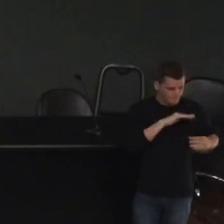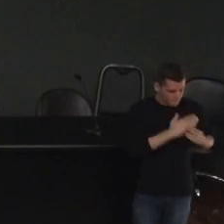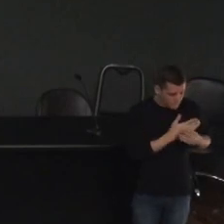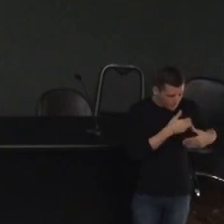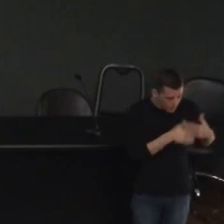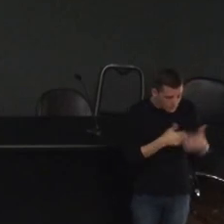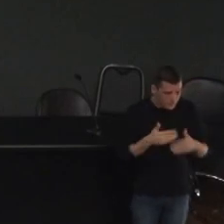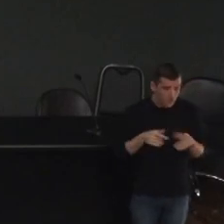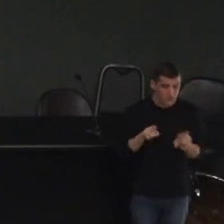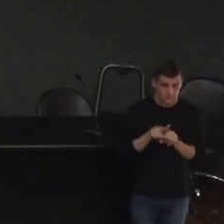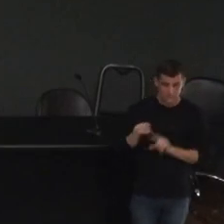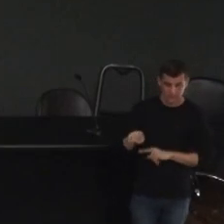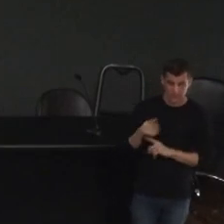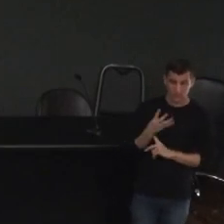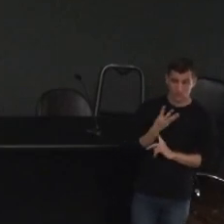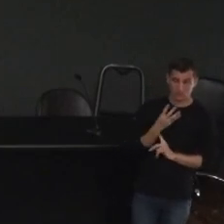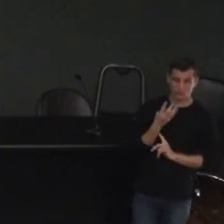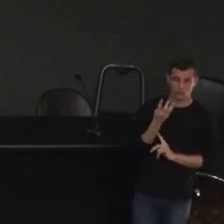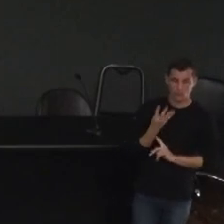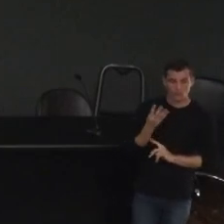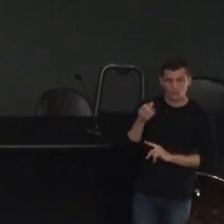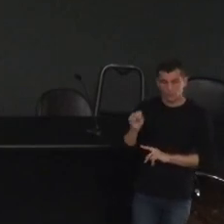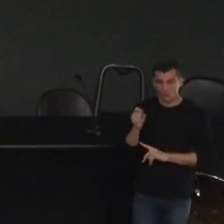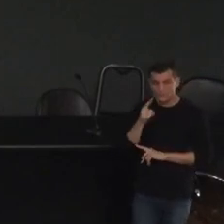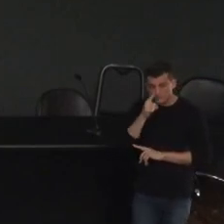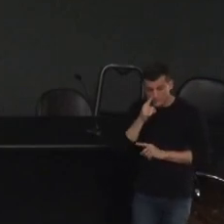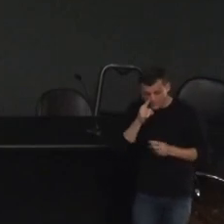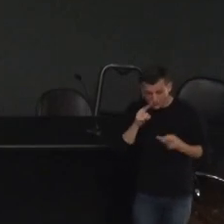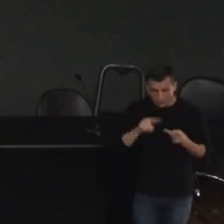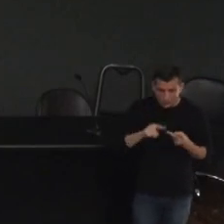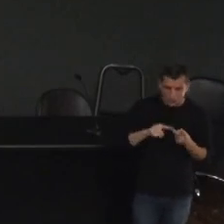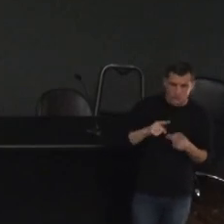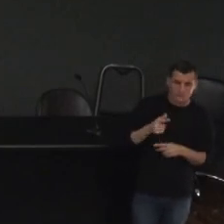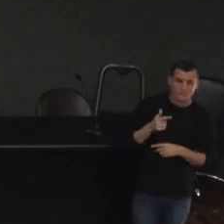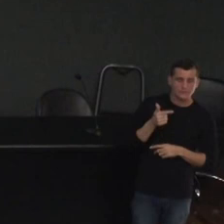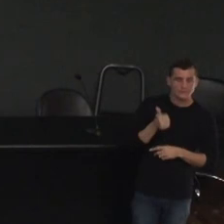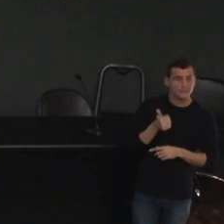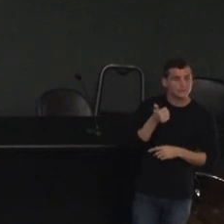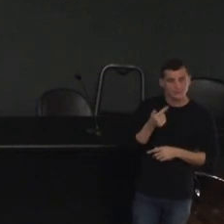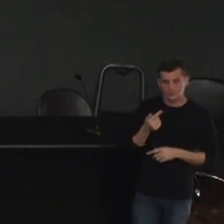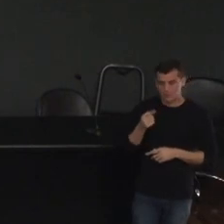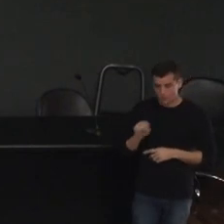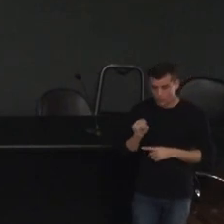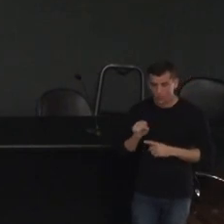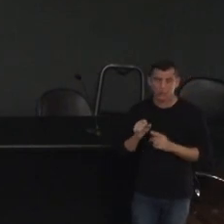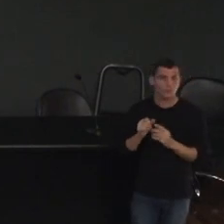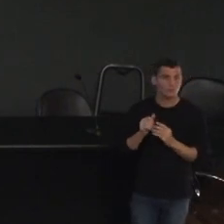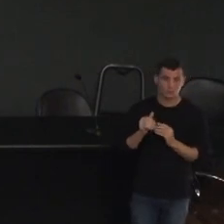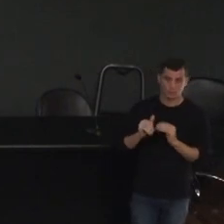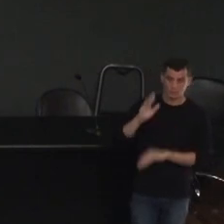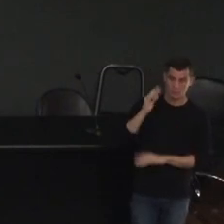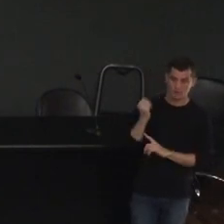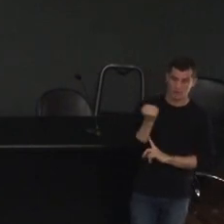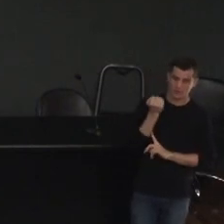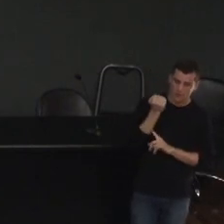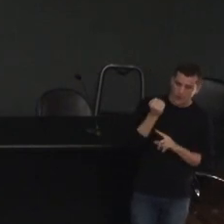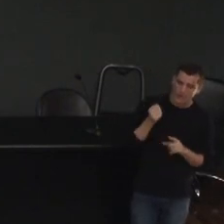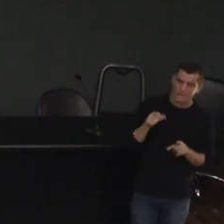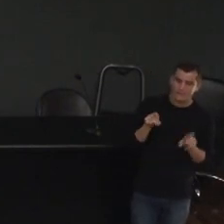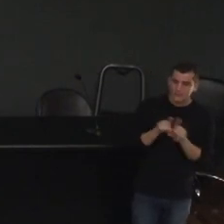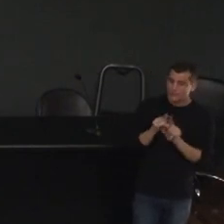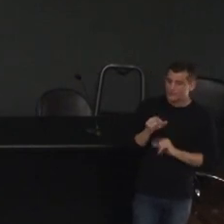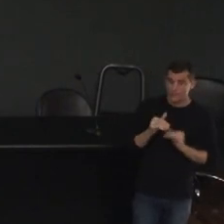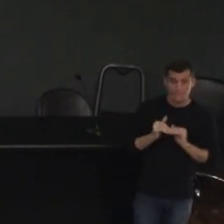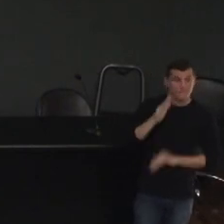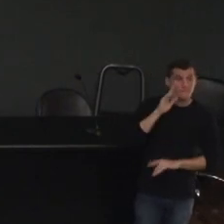448 riscos 188 altos 72 extremos e daí eles estão mapeados dessa forma o maior número de nível de risco